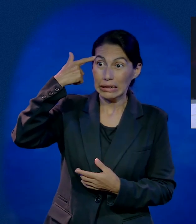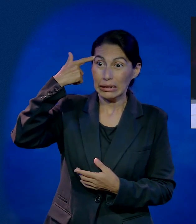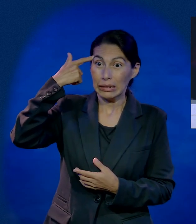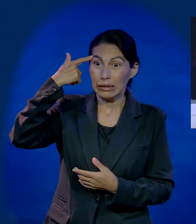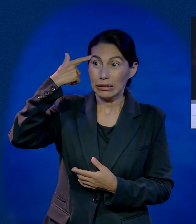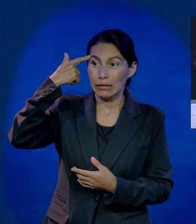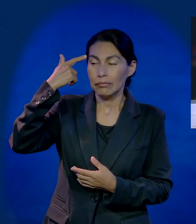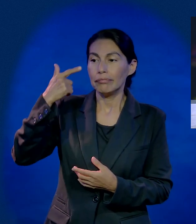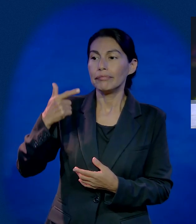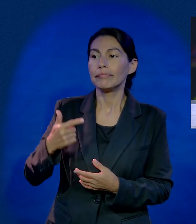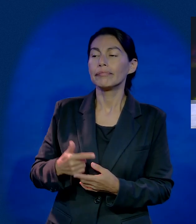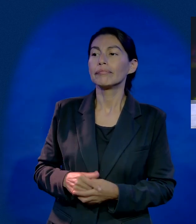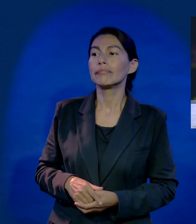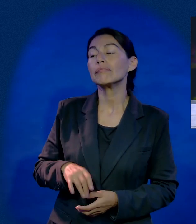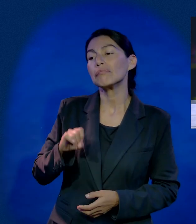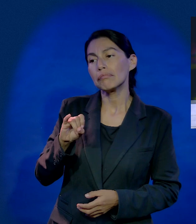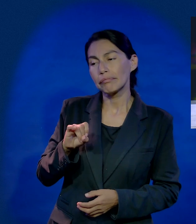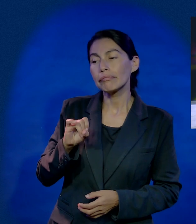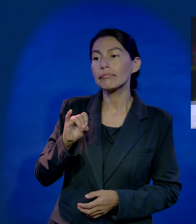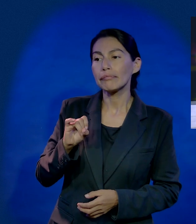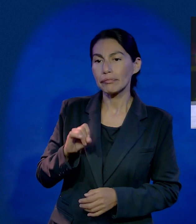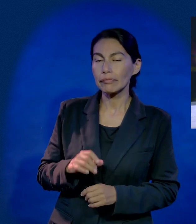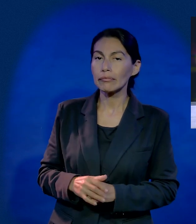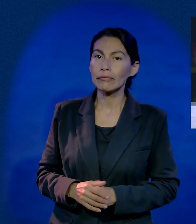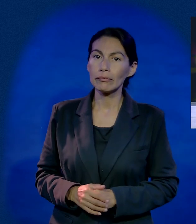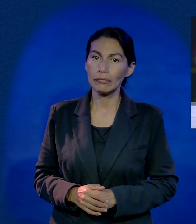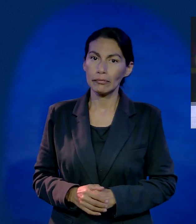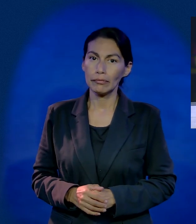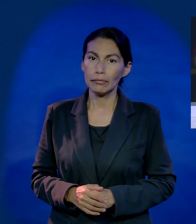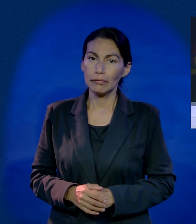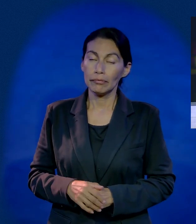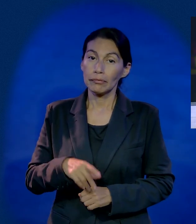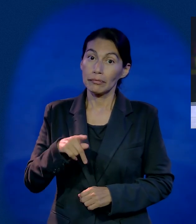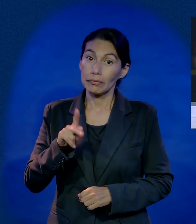¿Acaso cuando él baje el arma, quizá tú contestes, no, pues sí.